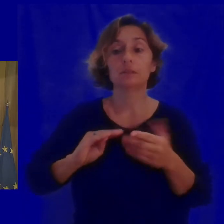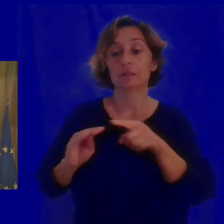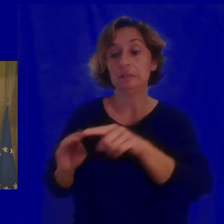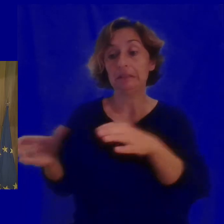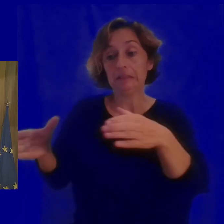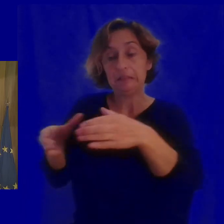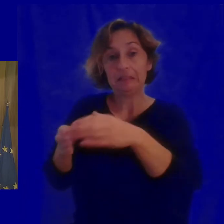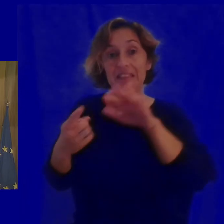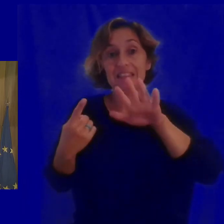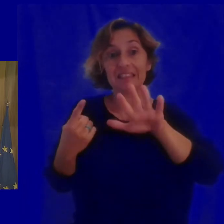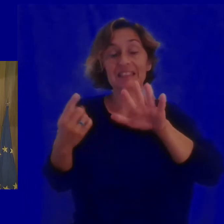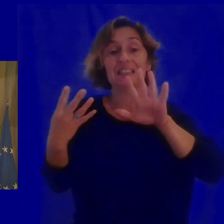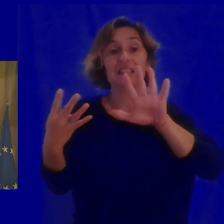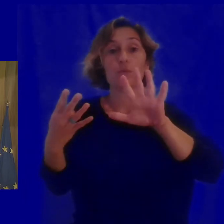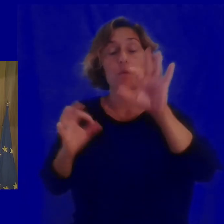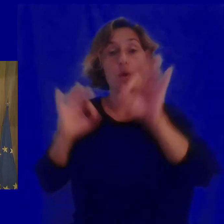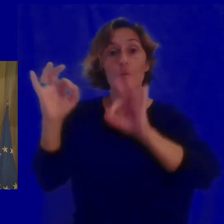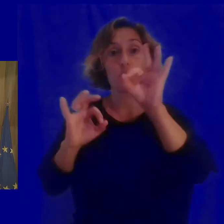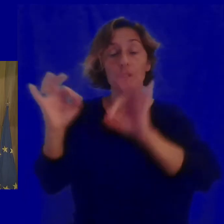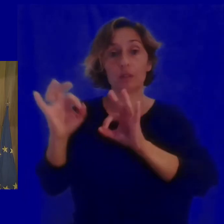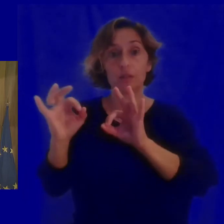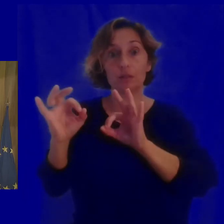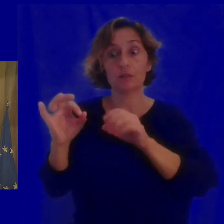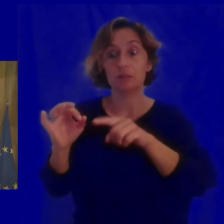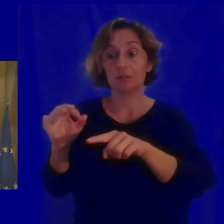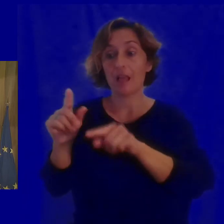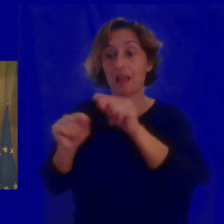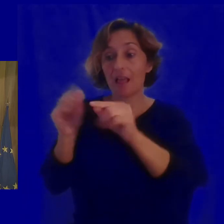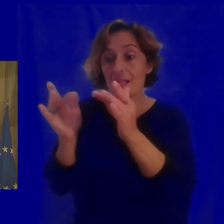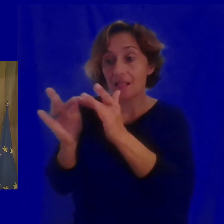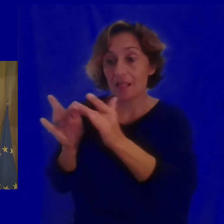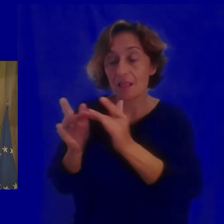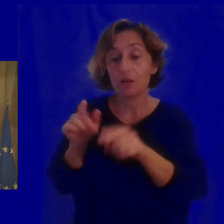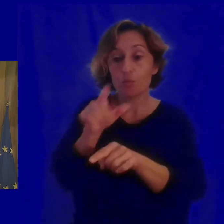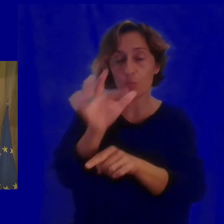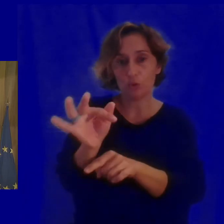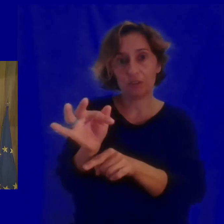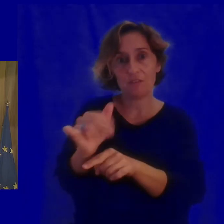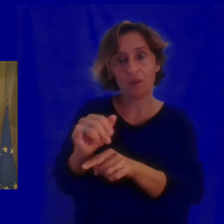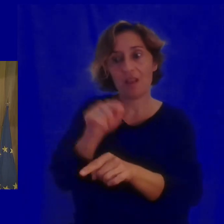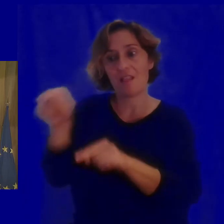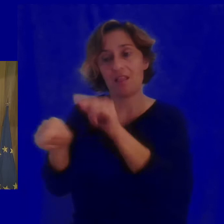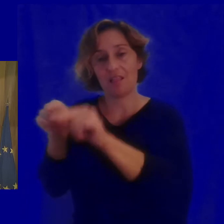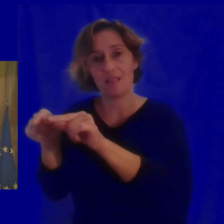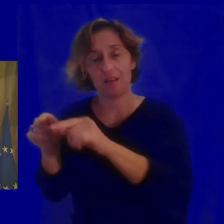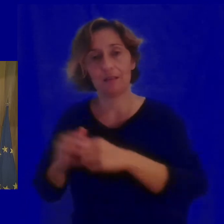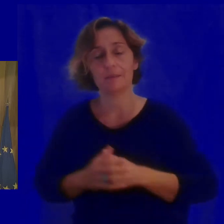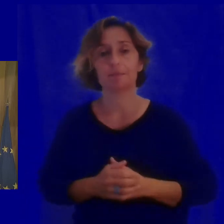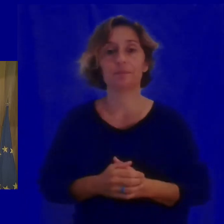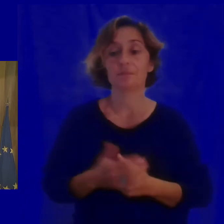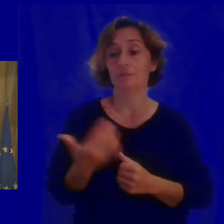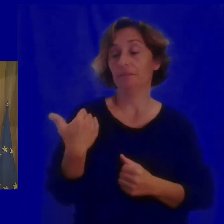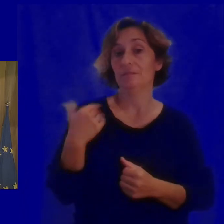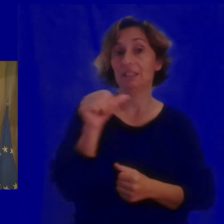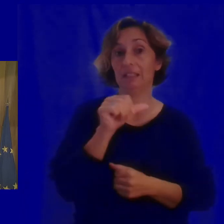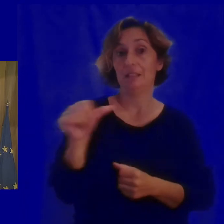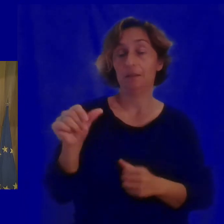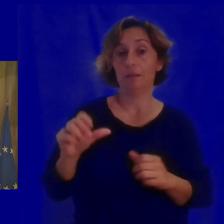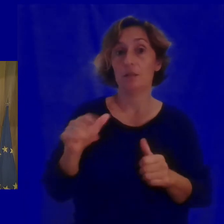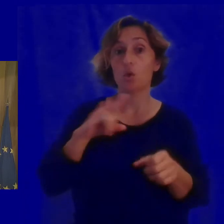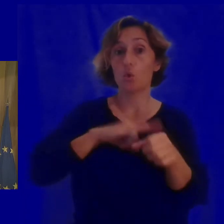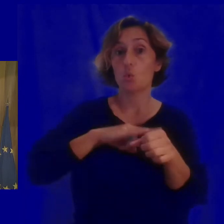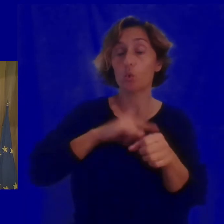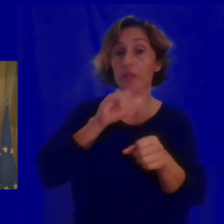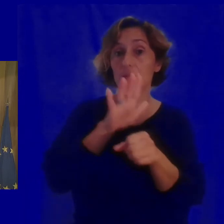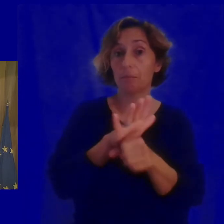casos han sido contactos de casos confirmados. También este principio de semana, desde el lunes